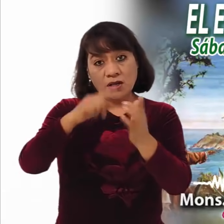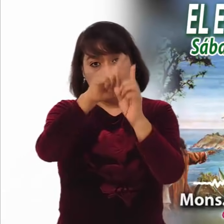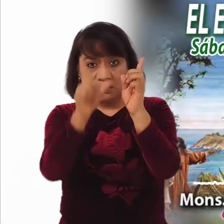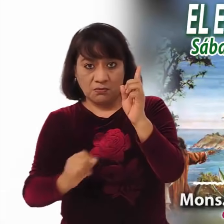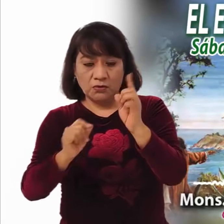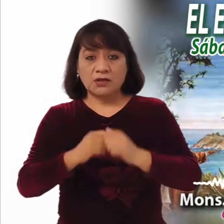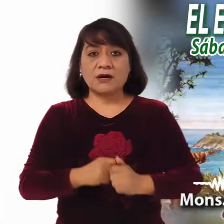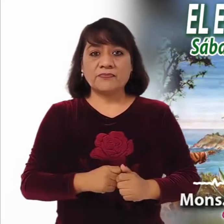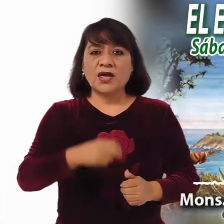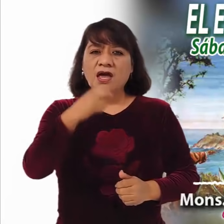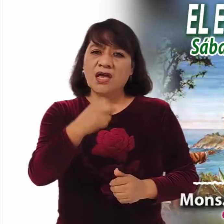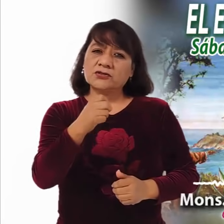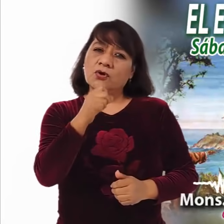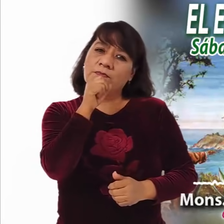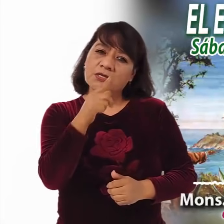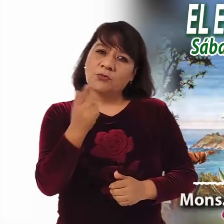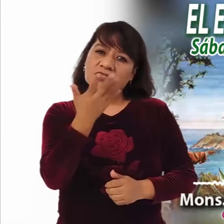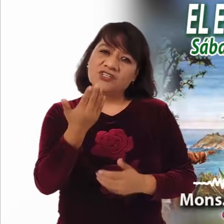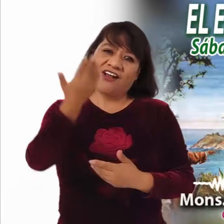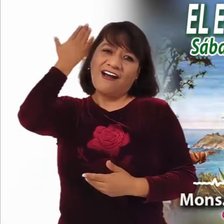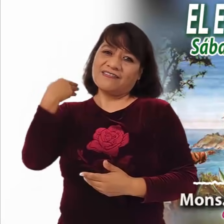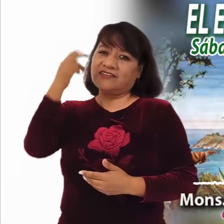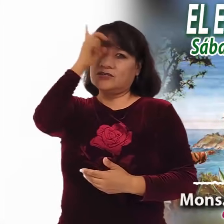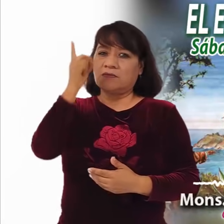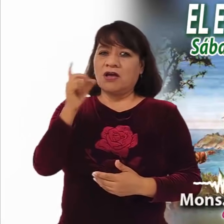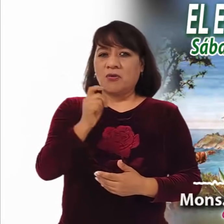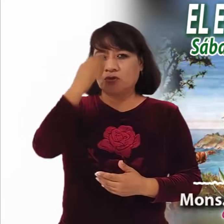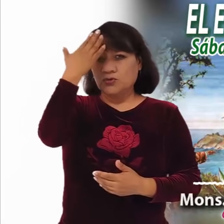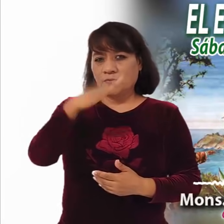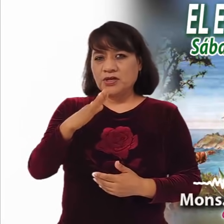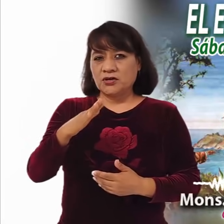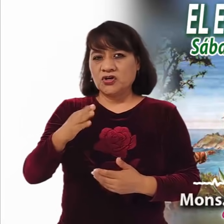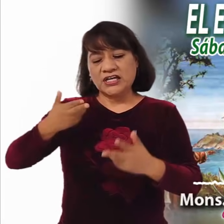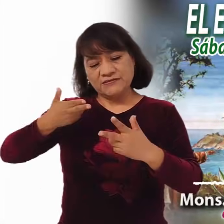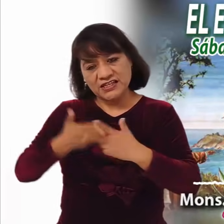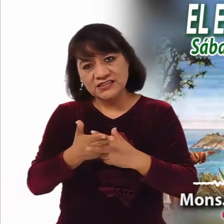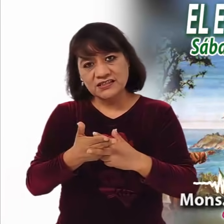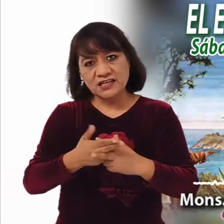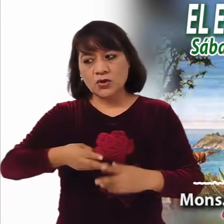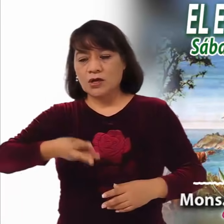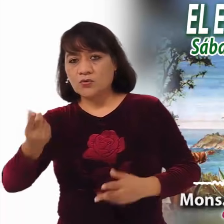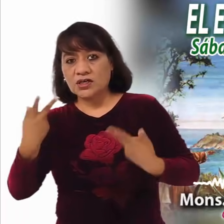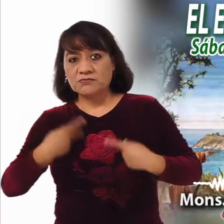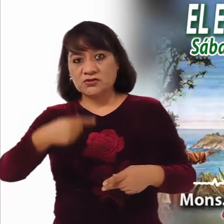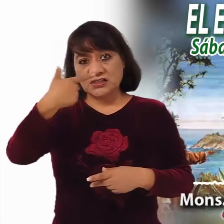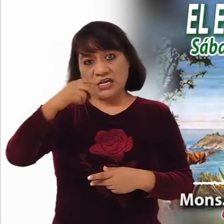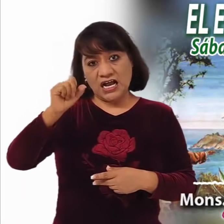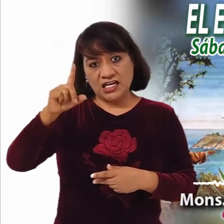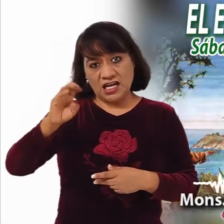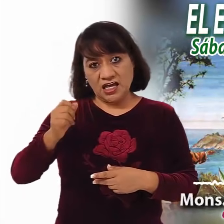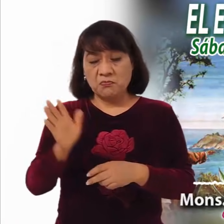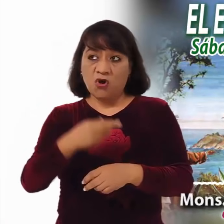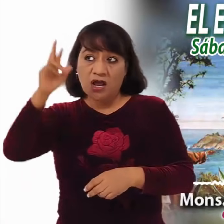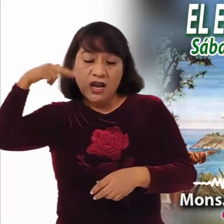república. Es lo mismo que hacen los discípulos al conocer el asesinato de unos galileos a manos